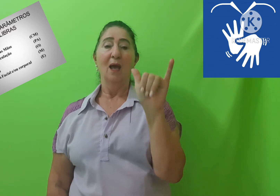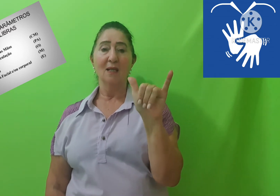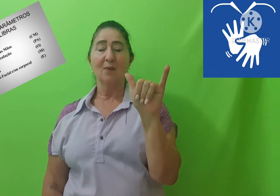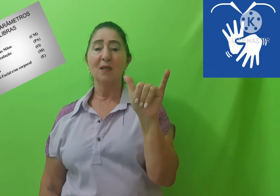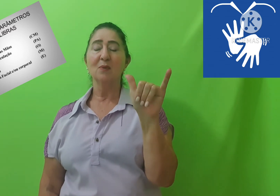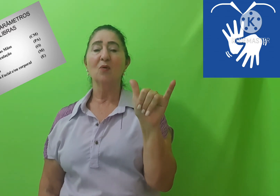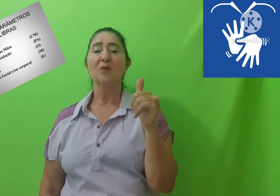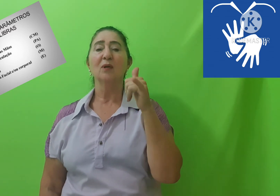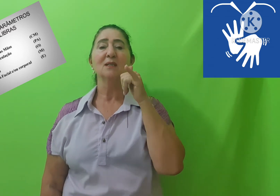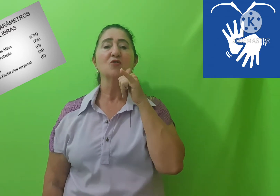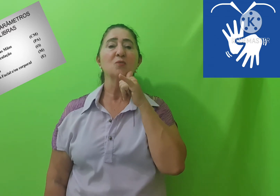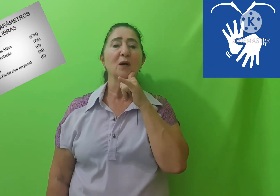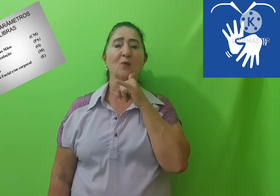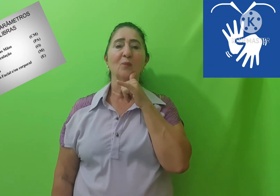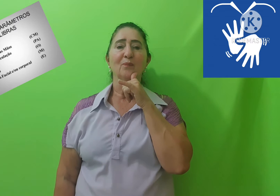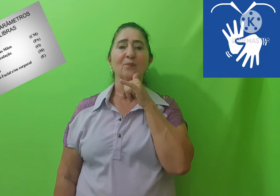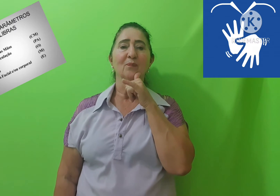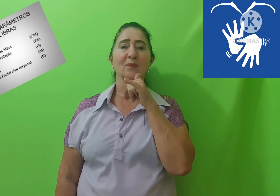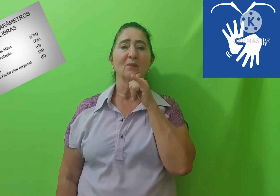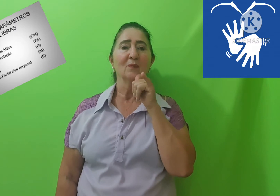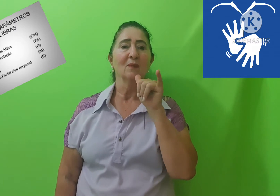Esta mesma configuração de mão,